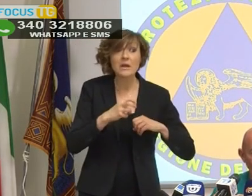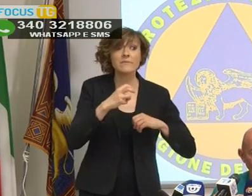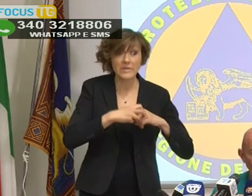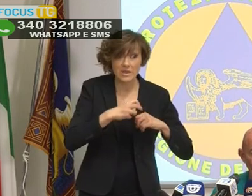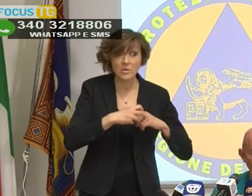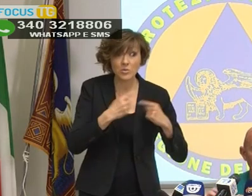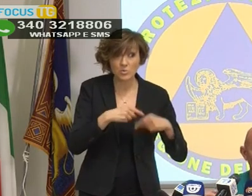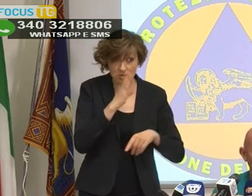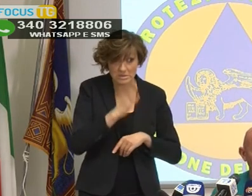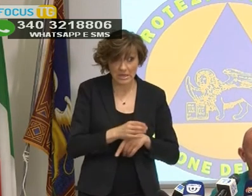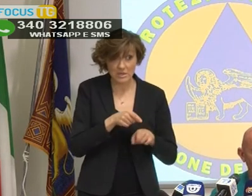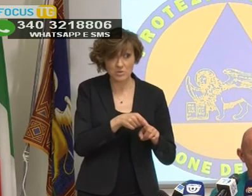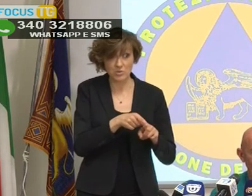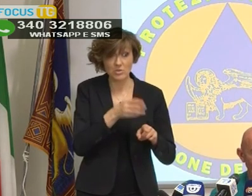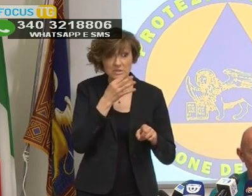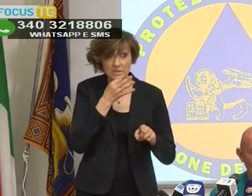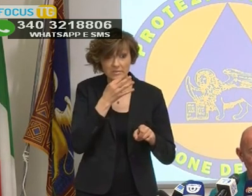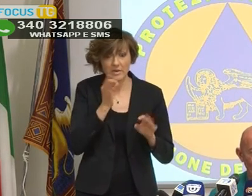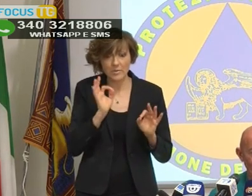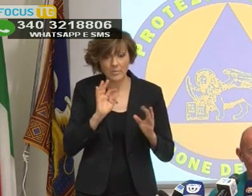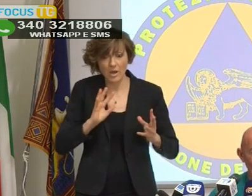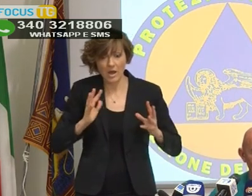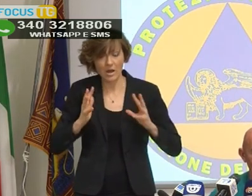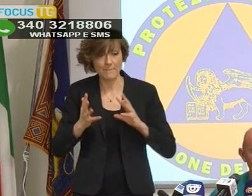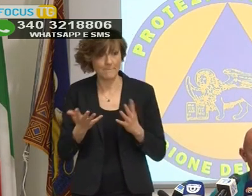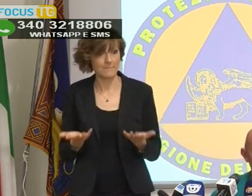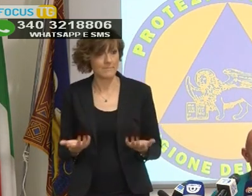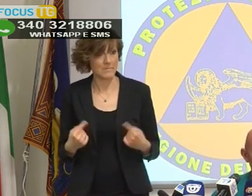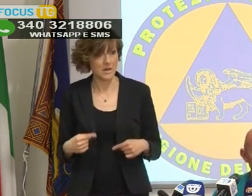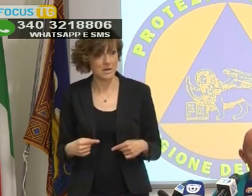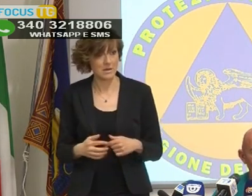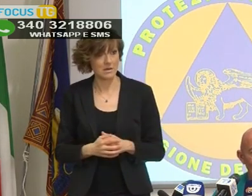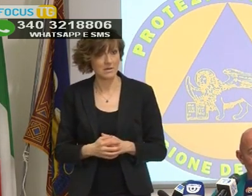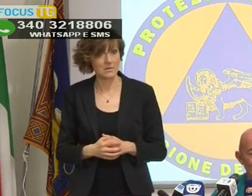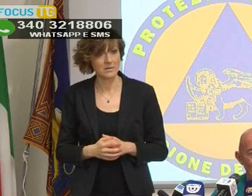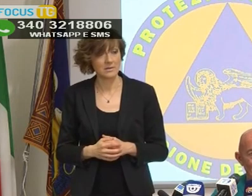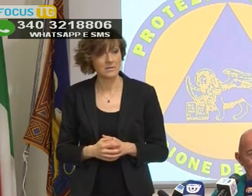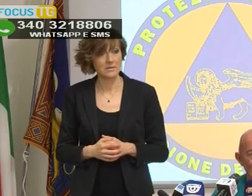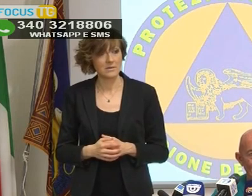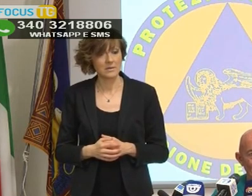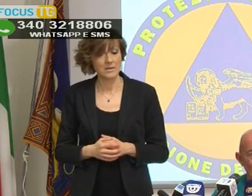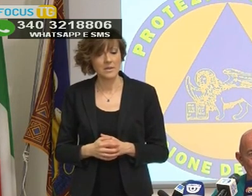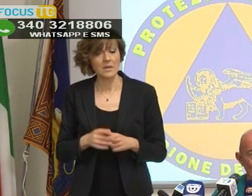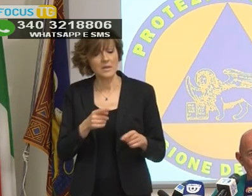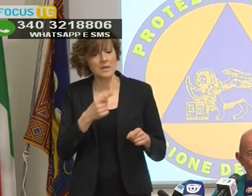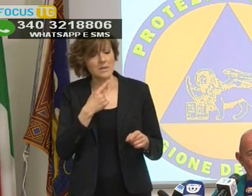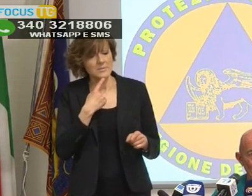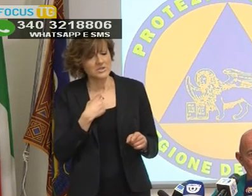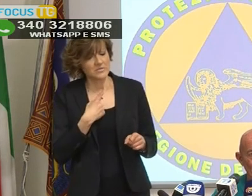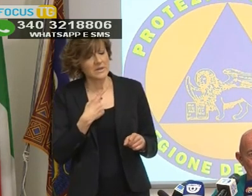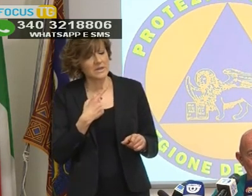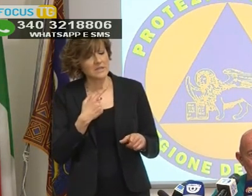il virus, quindi ci cambia la vita, questo è il punto. Diceva che l'avete